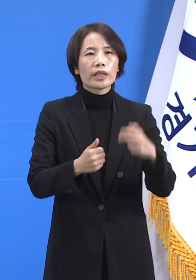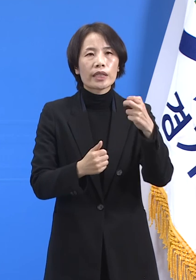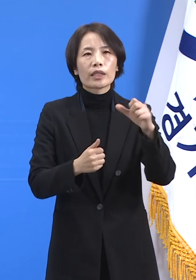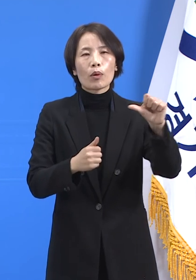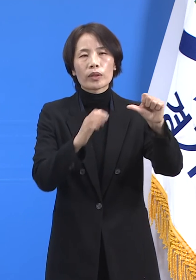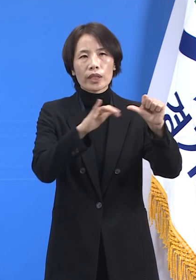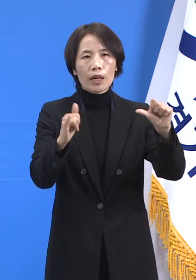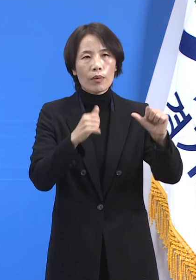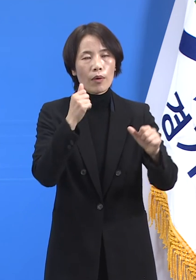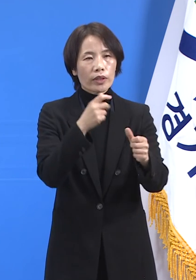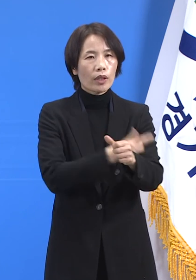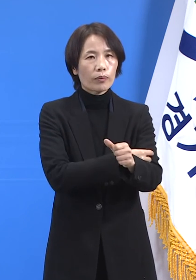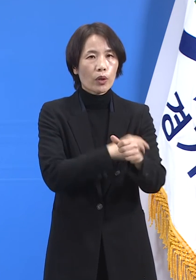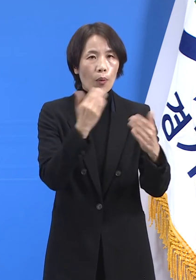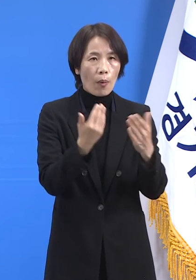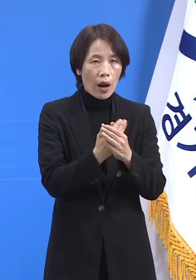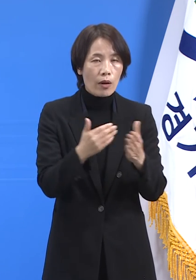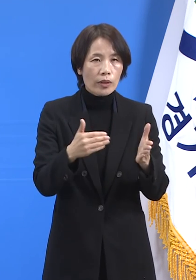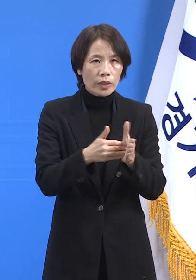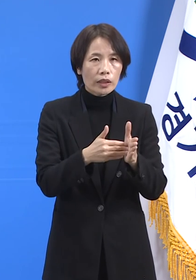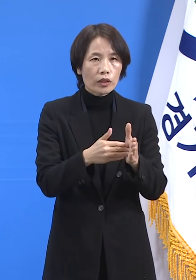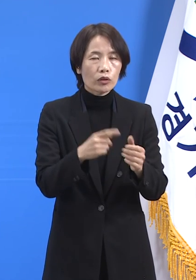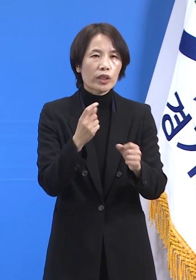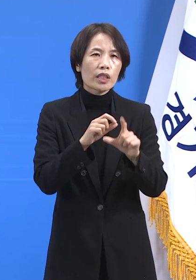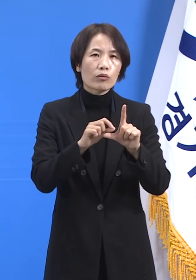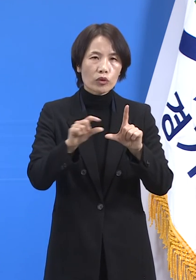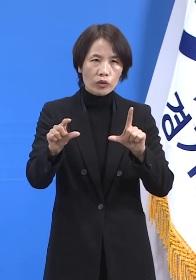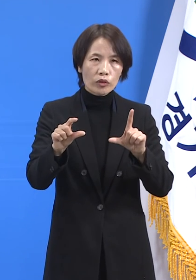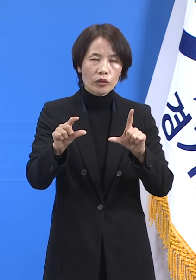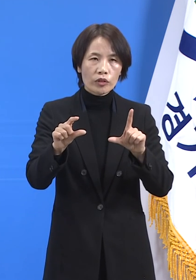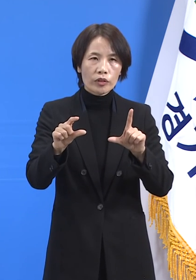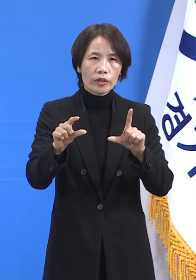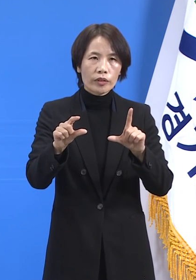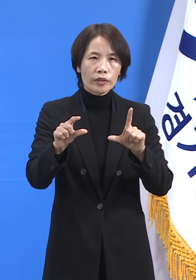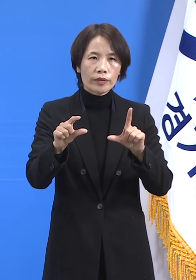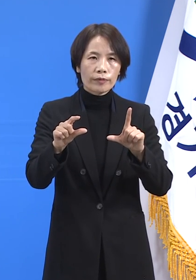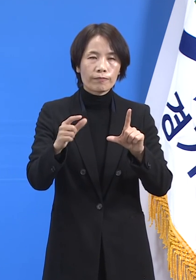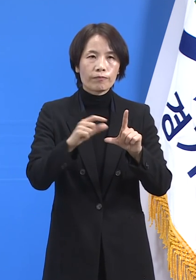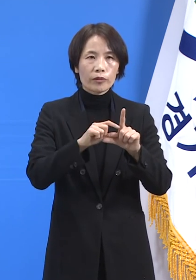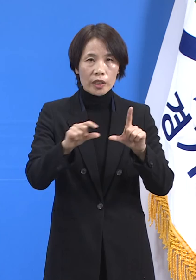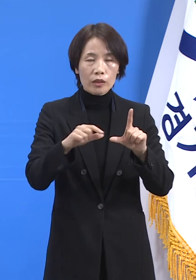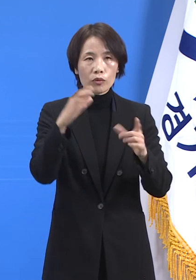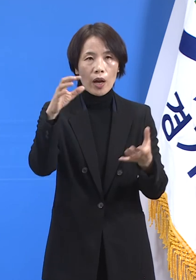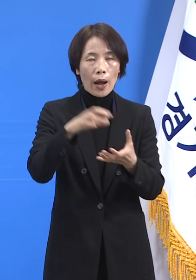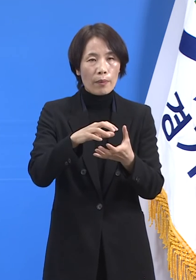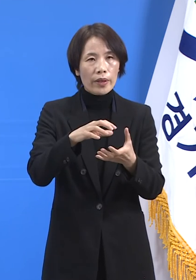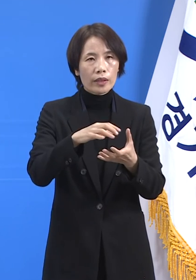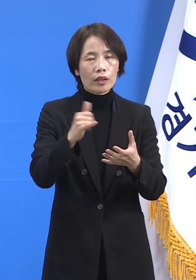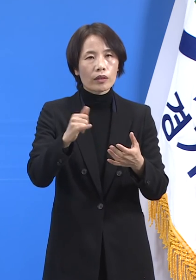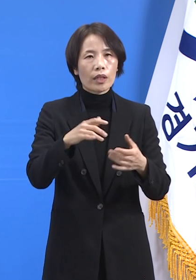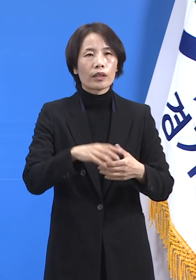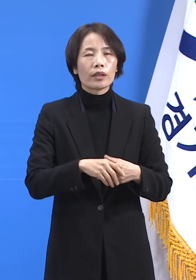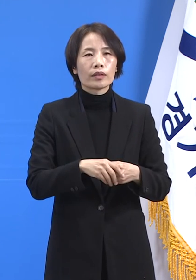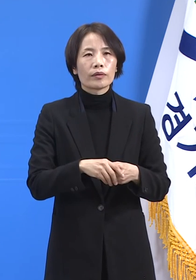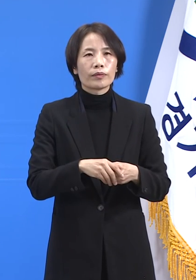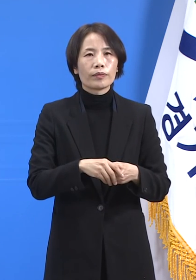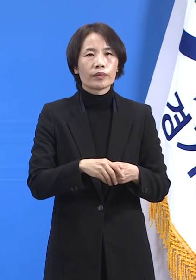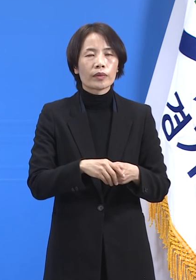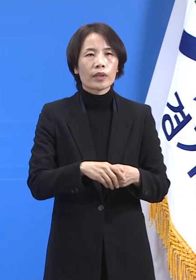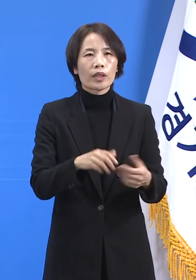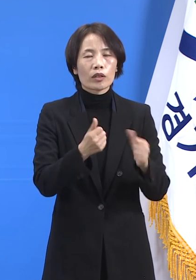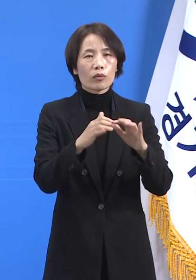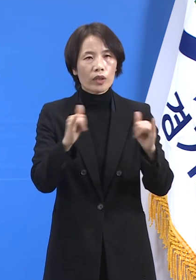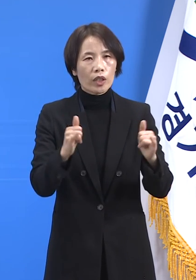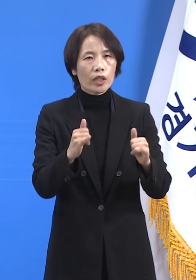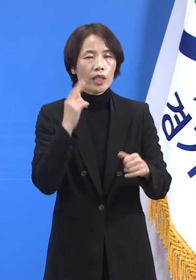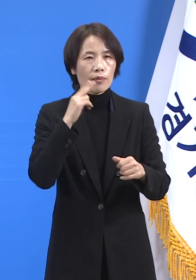75명은 접종 완료자, 10명은 부분 완료자, 24명은 미접종자였으며, 백신 접종력에 따른 사망